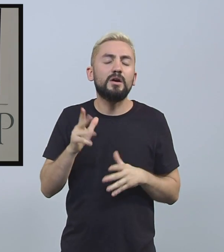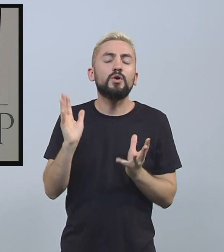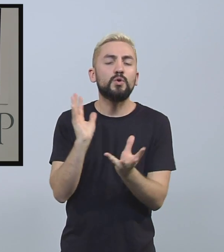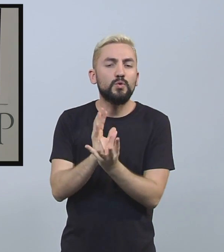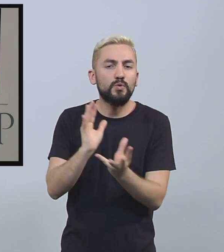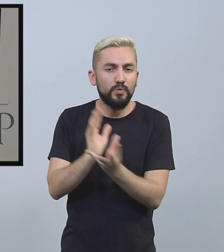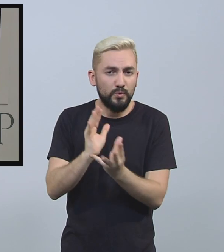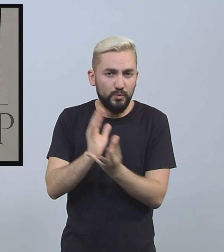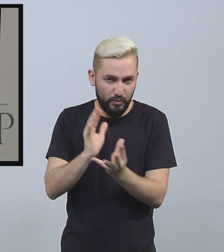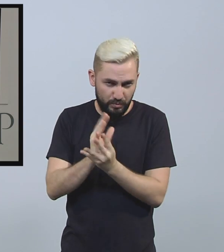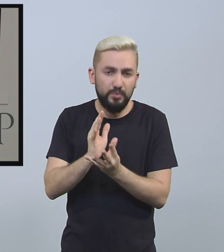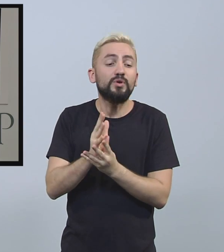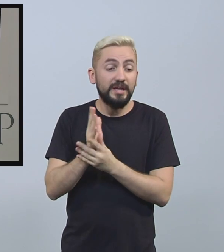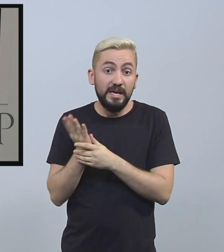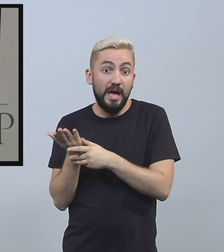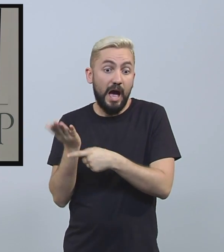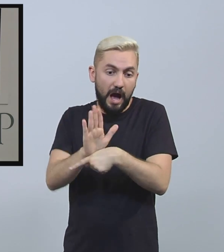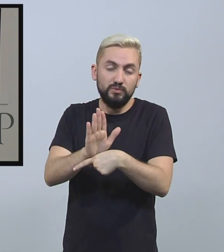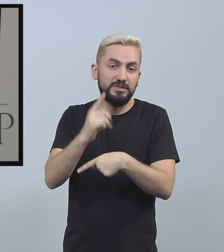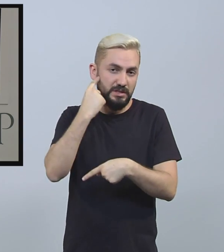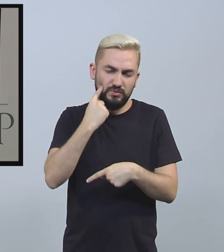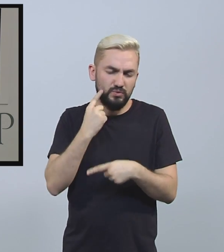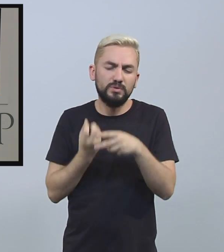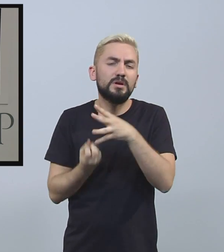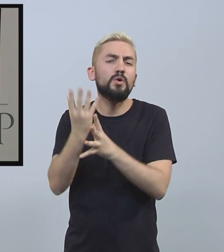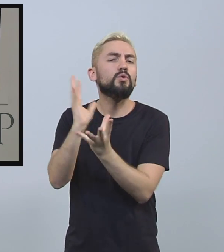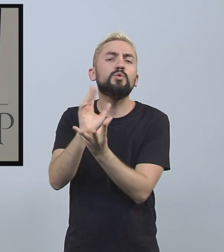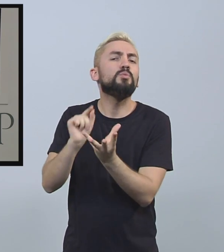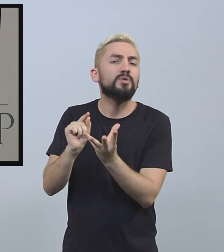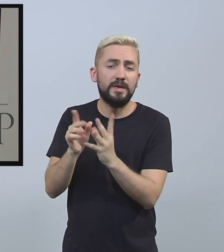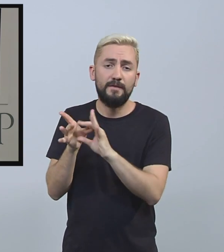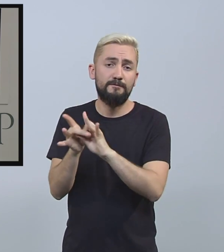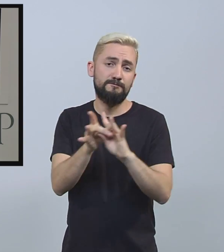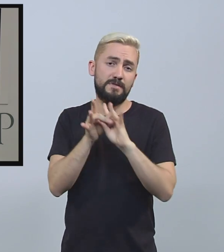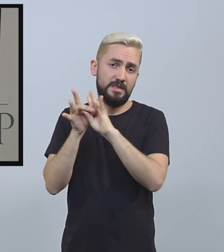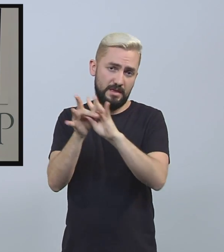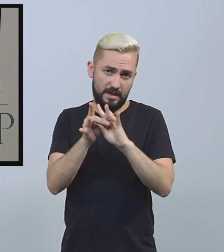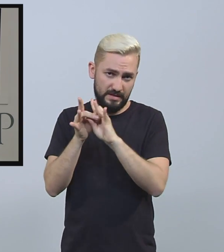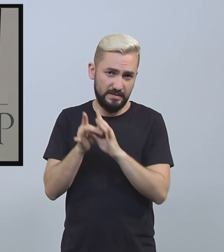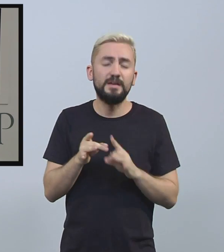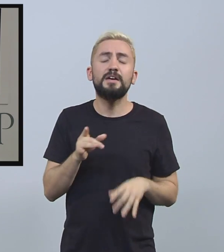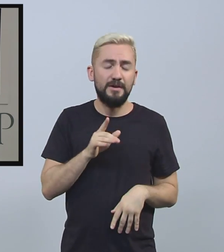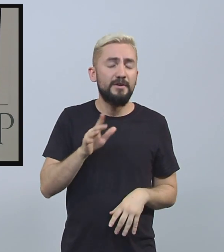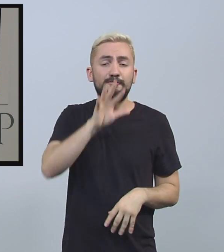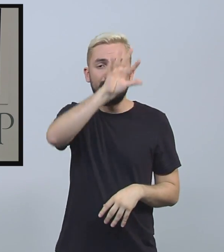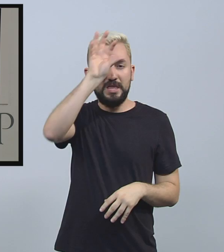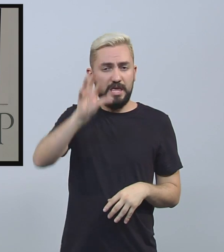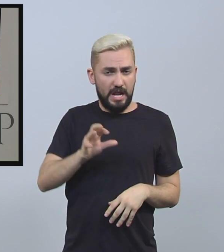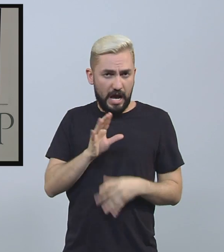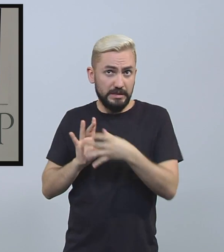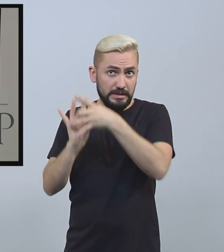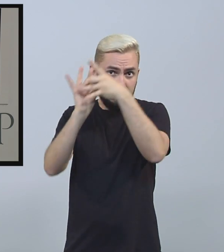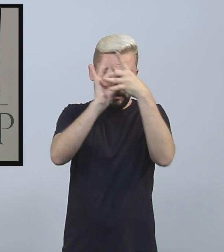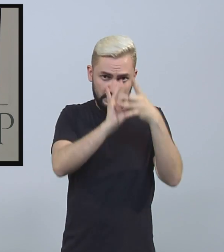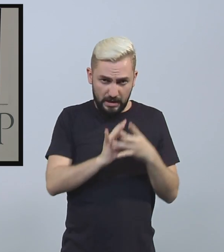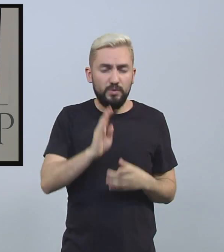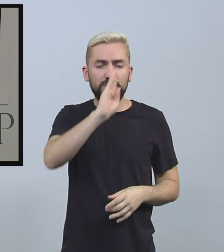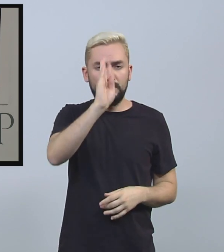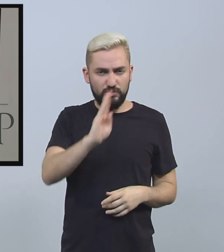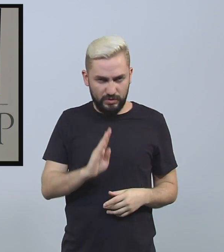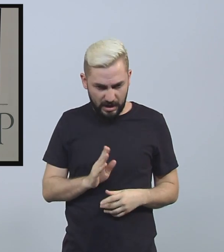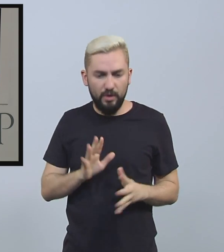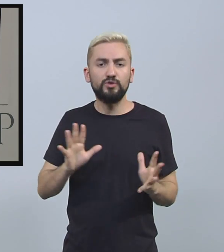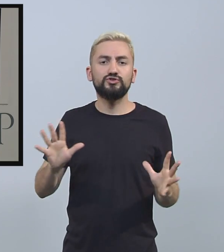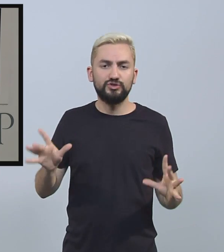surda, a FENEIS, Federação Nacional de Educação e Integração de Surdos. Isso aconteceu em